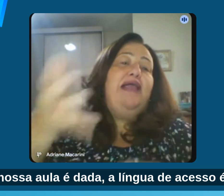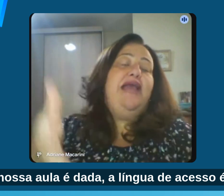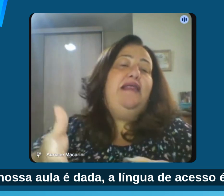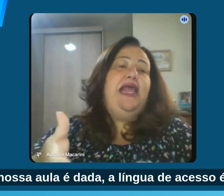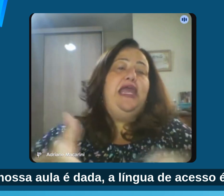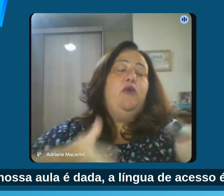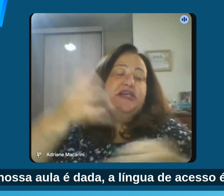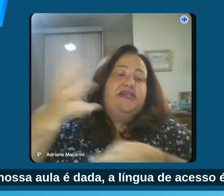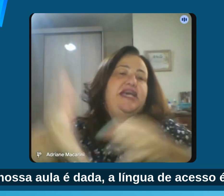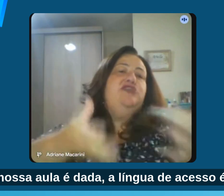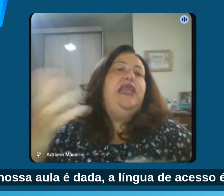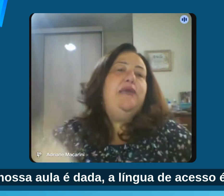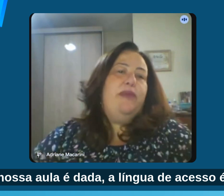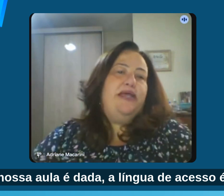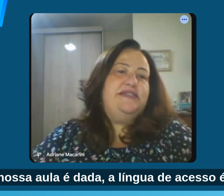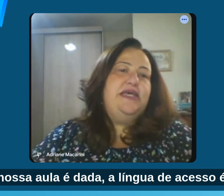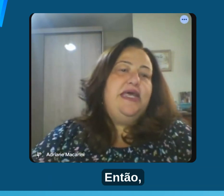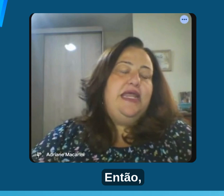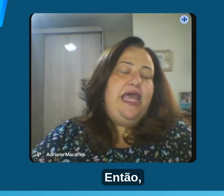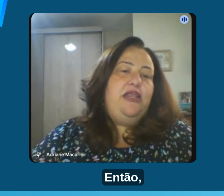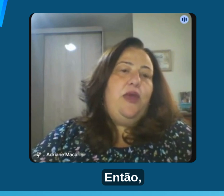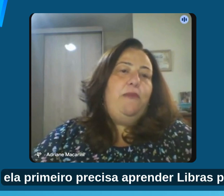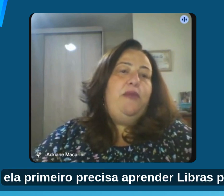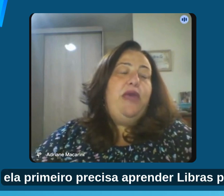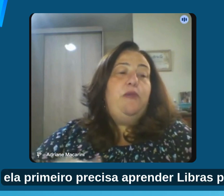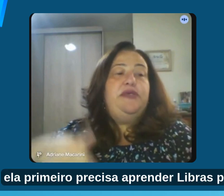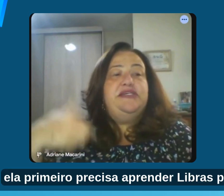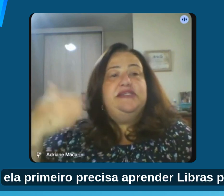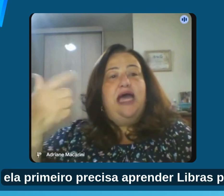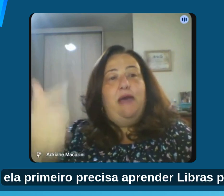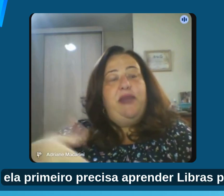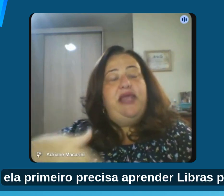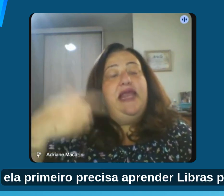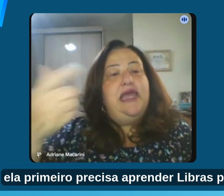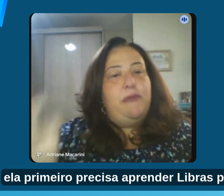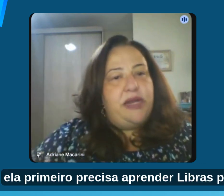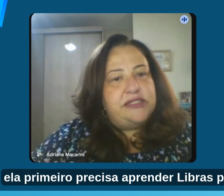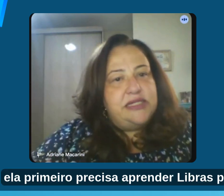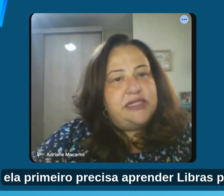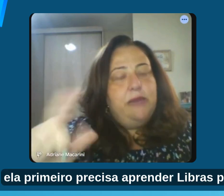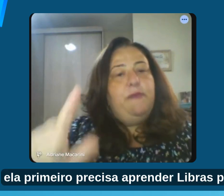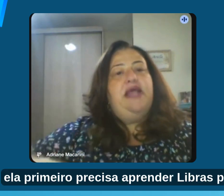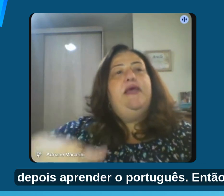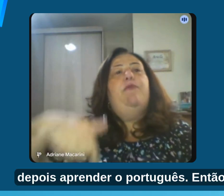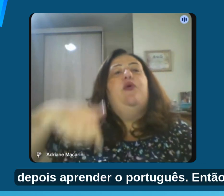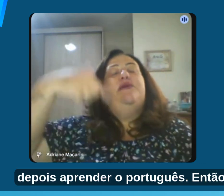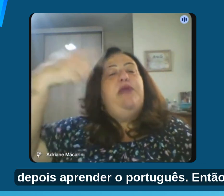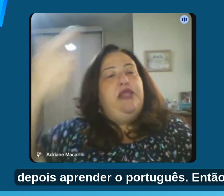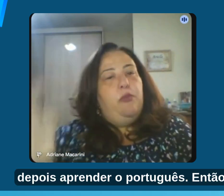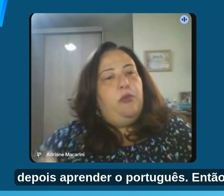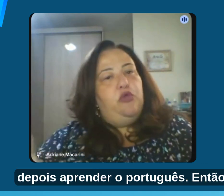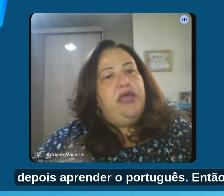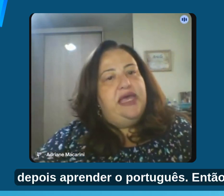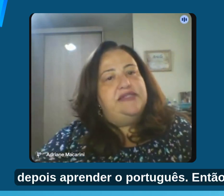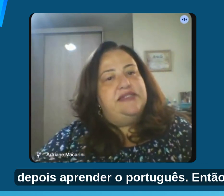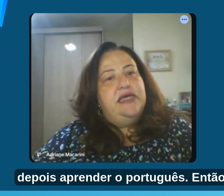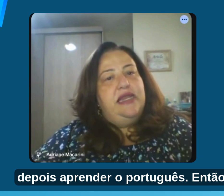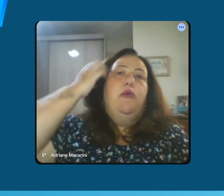dada, a língua de acesso é Libras. Né? Então, ela primeiro precisa aprender Libras, para depois aprender o português. Porque,